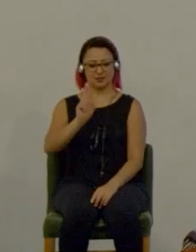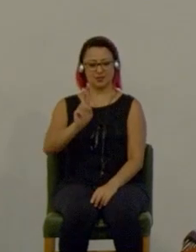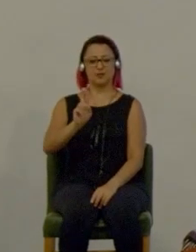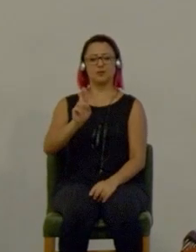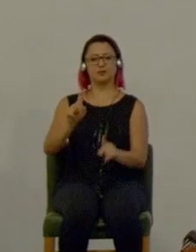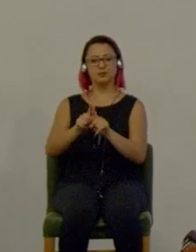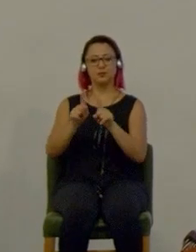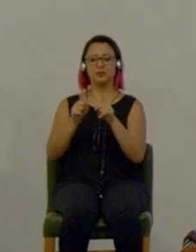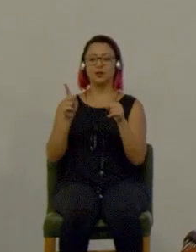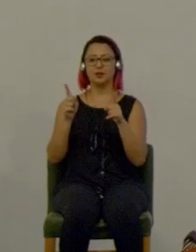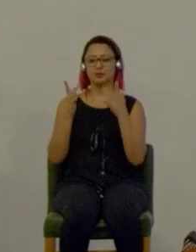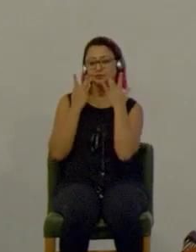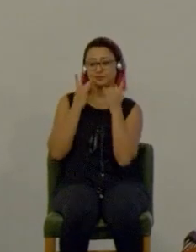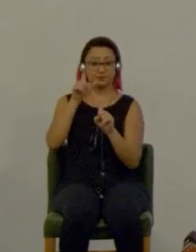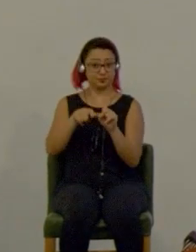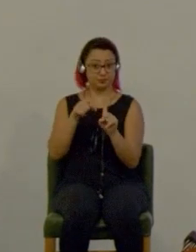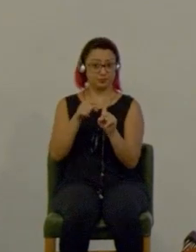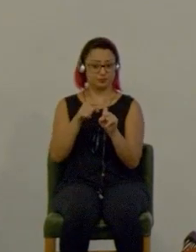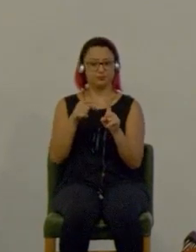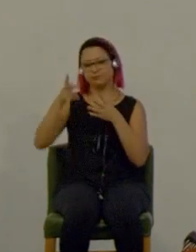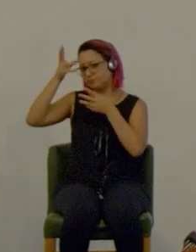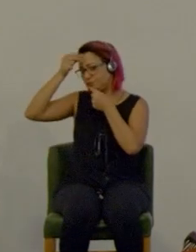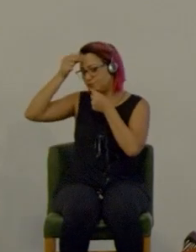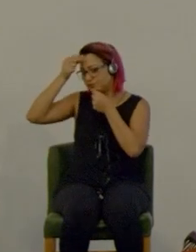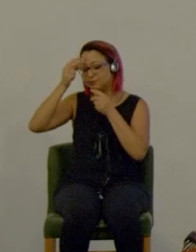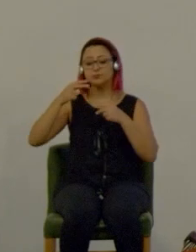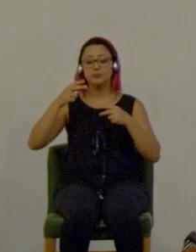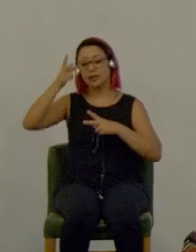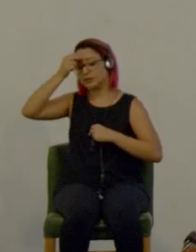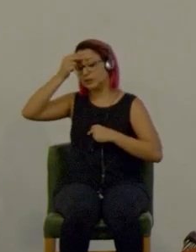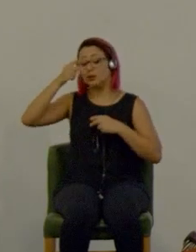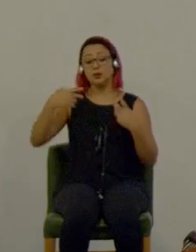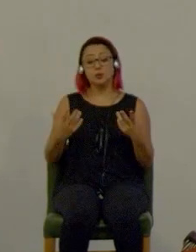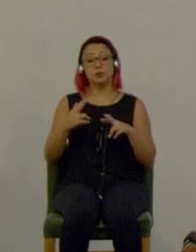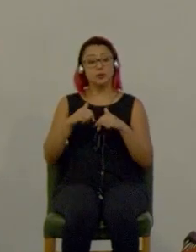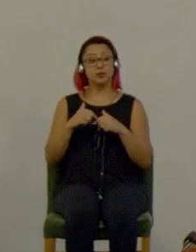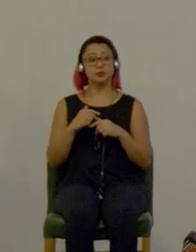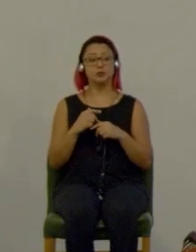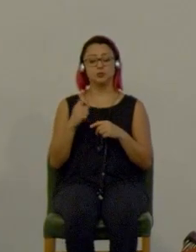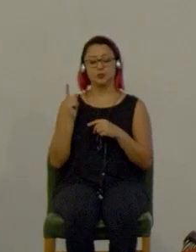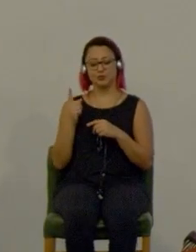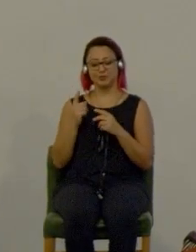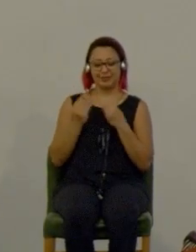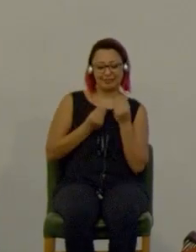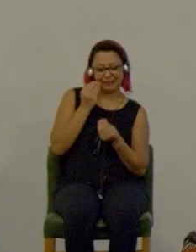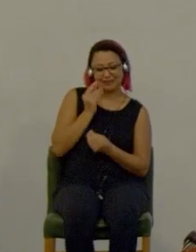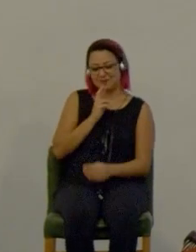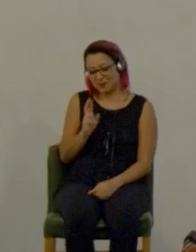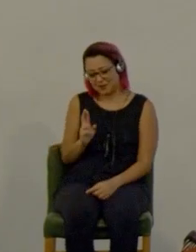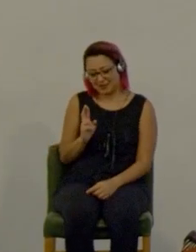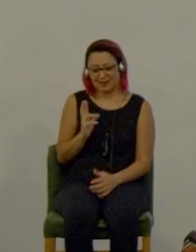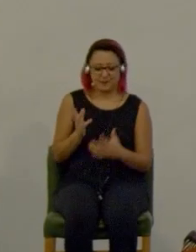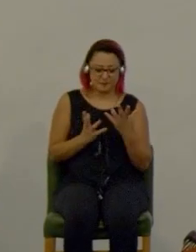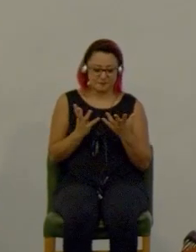pour te répondre, je crois que c'est ce qui fait que les deux choses que je faisais un peu en parallèle sont devenues totalement indissociables, c'est